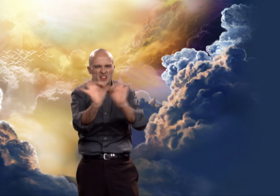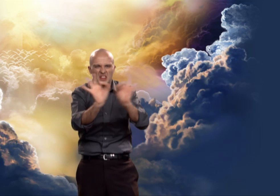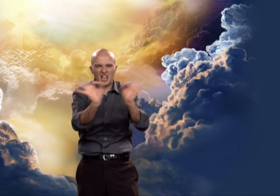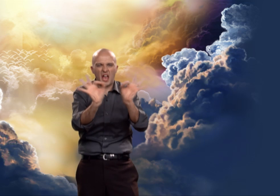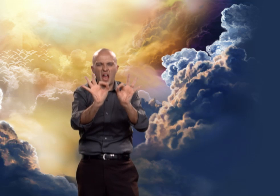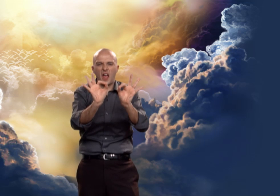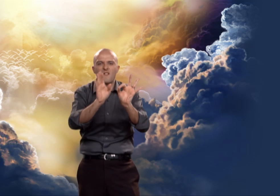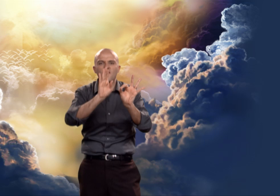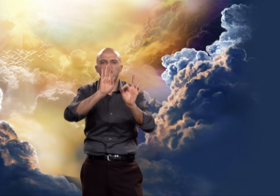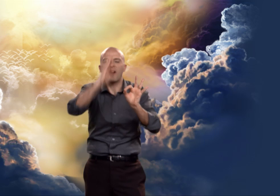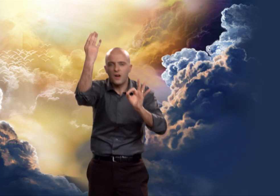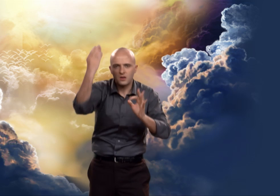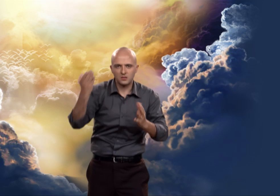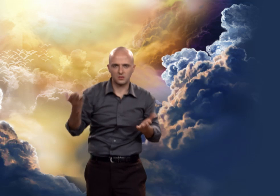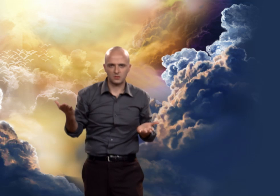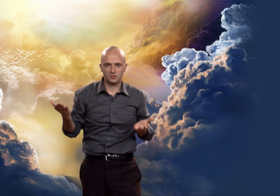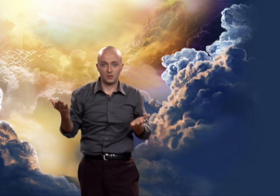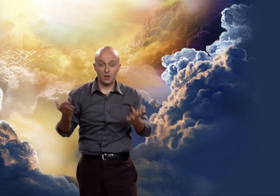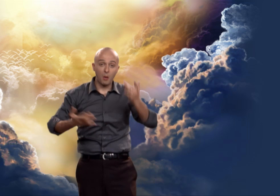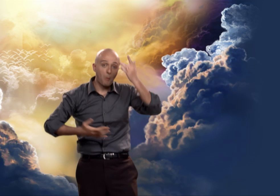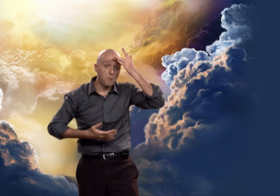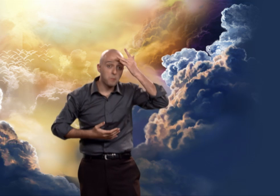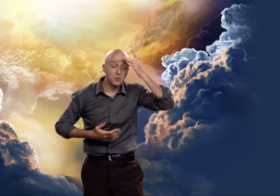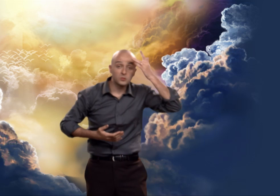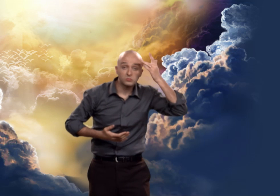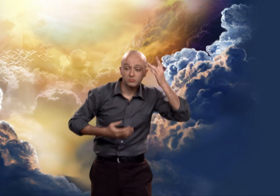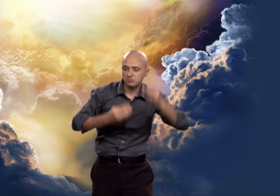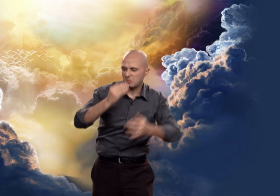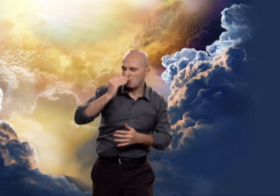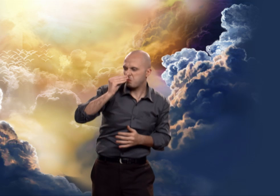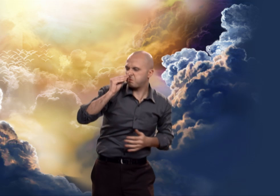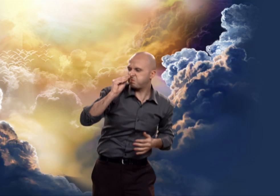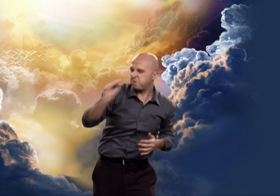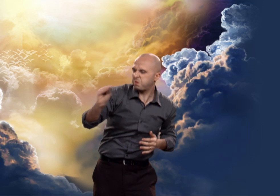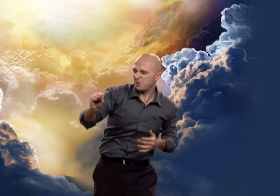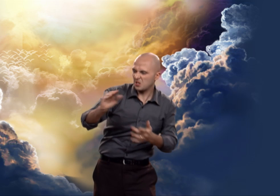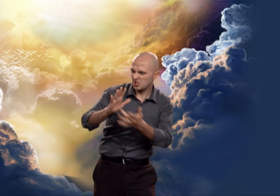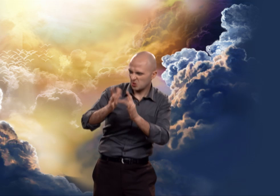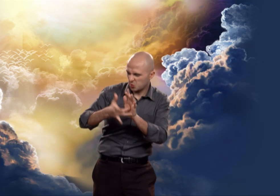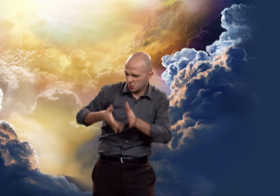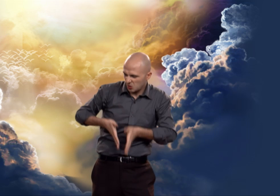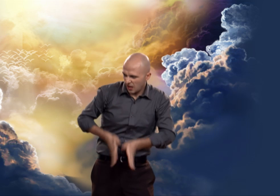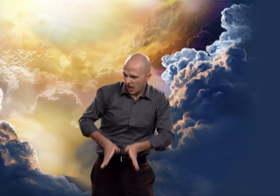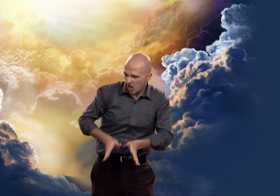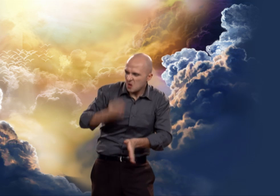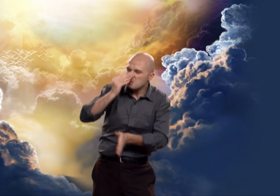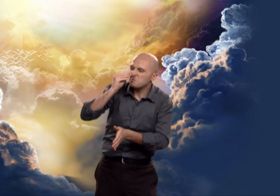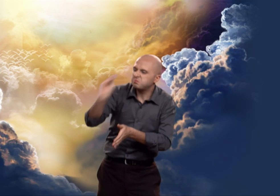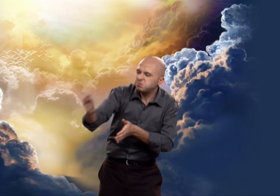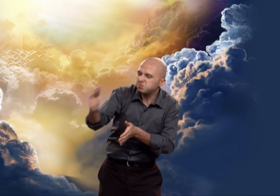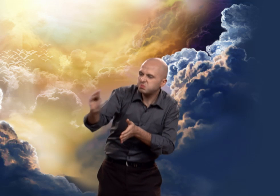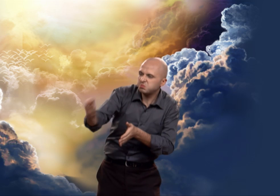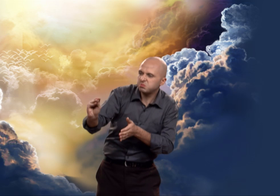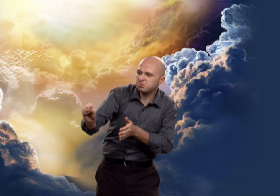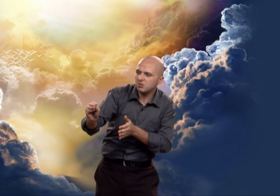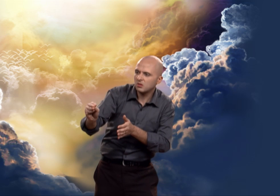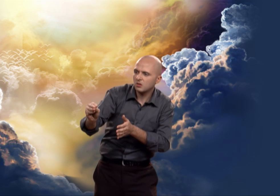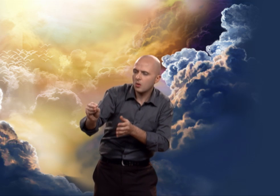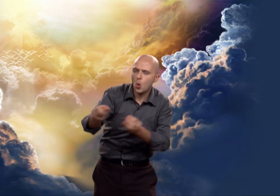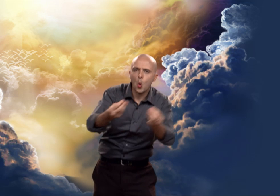virtude manifestar descrença e ceticismo. Mas, aparentando sinceridade, existe autossuficiência e